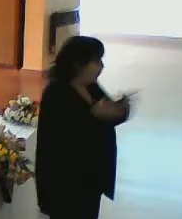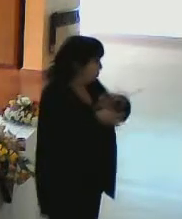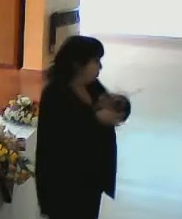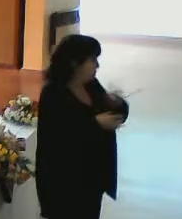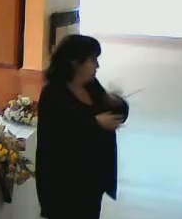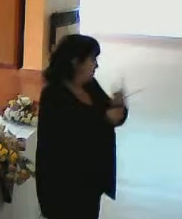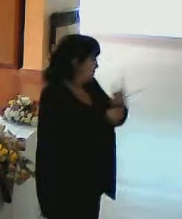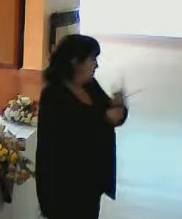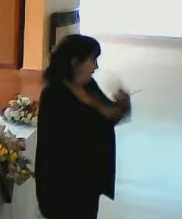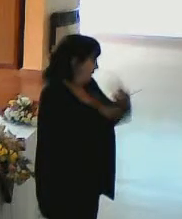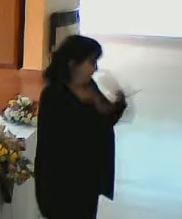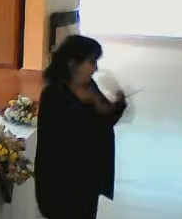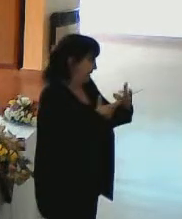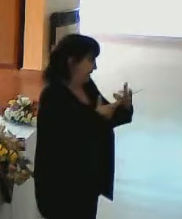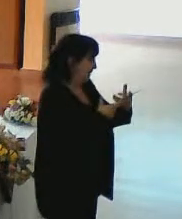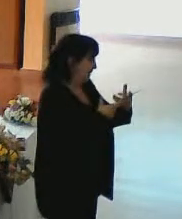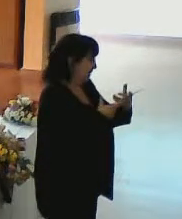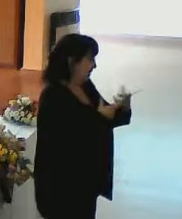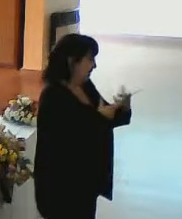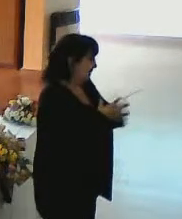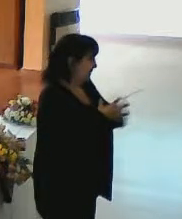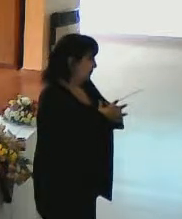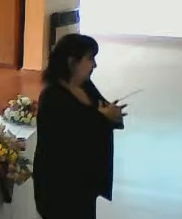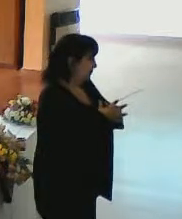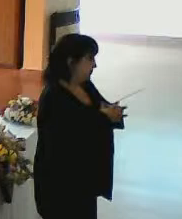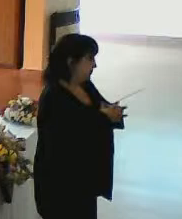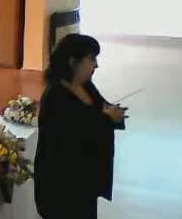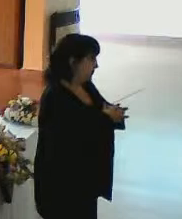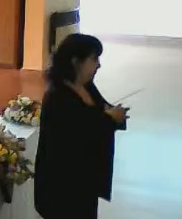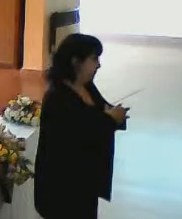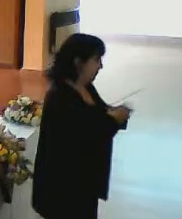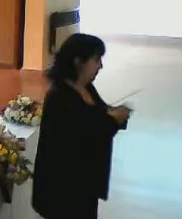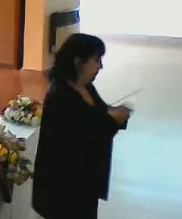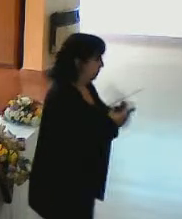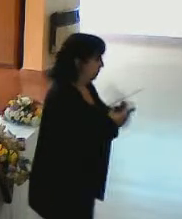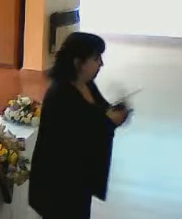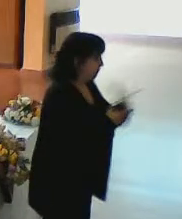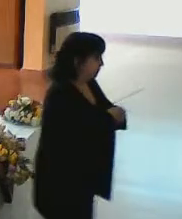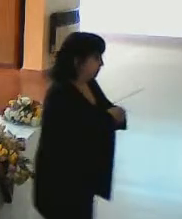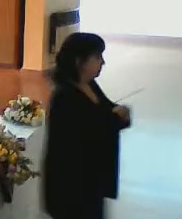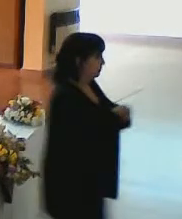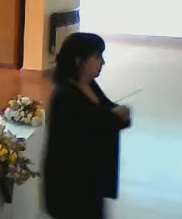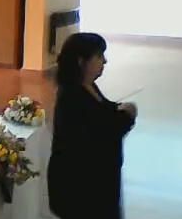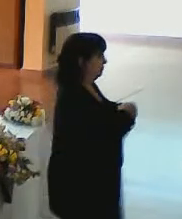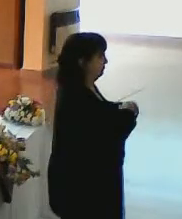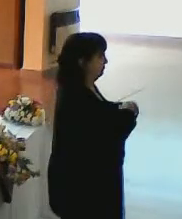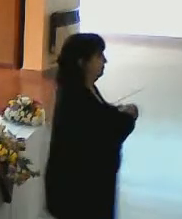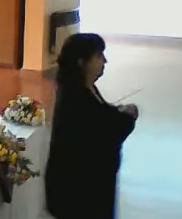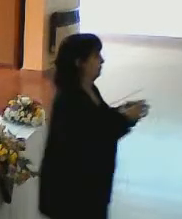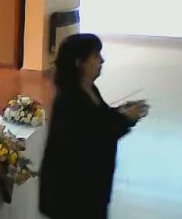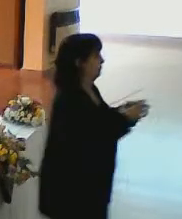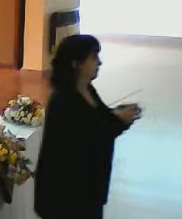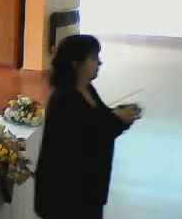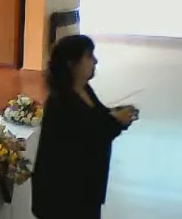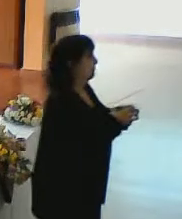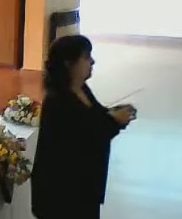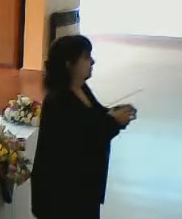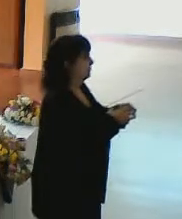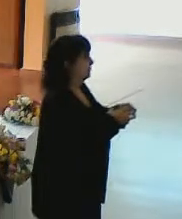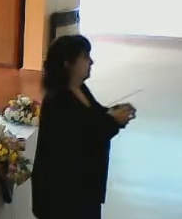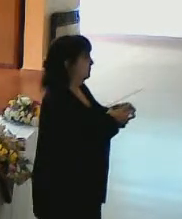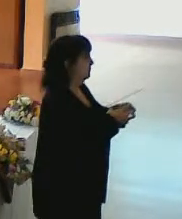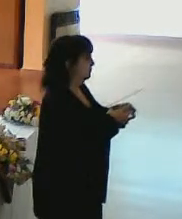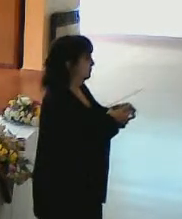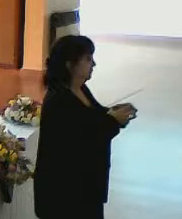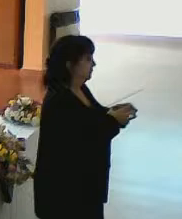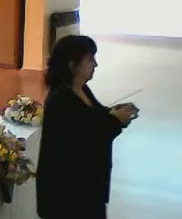e identificar en forma temprana los retrasos en un área del desarrollo. Siempre la sospecha de un problema debe